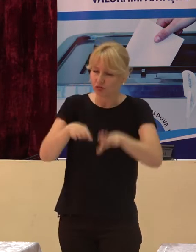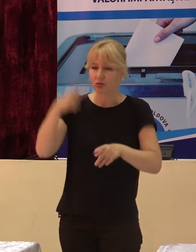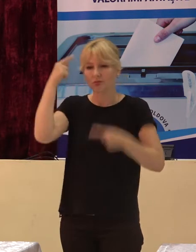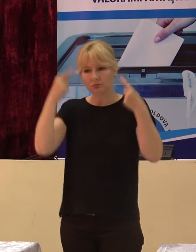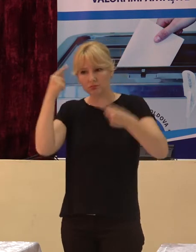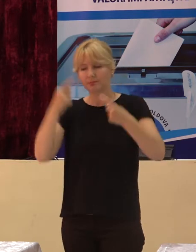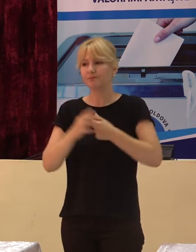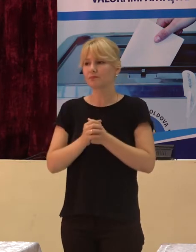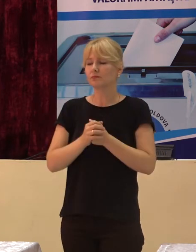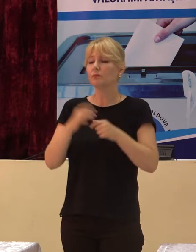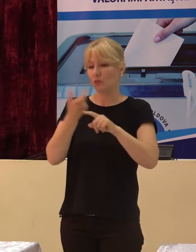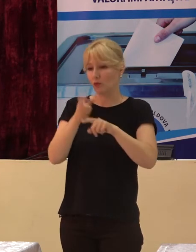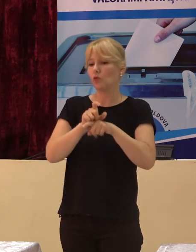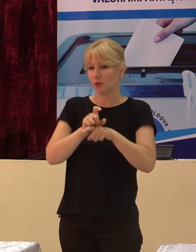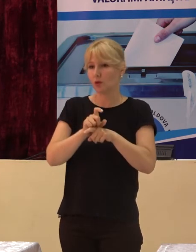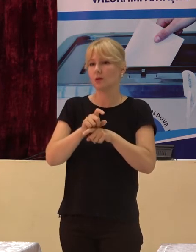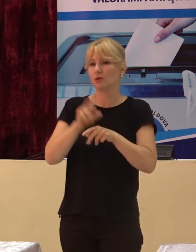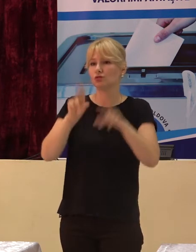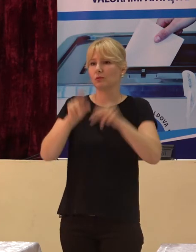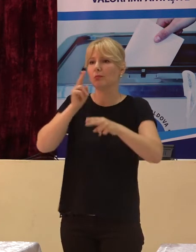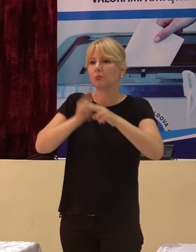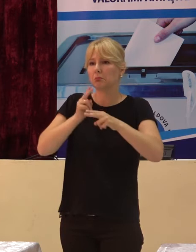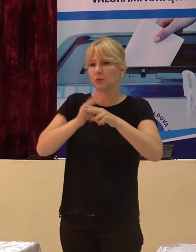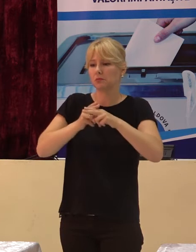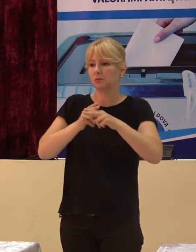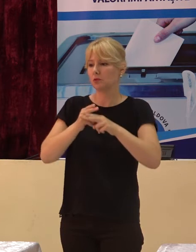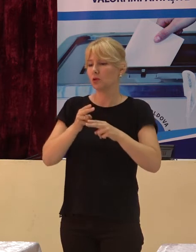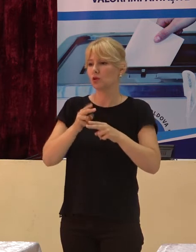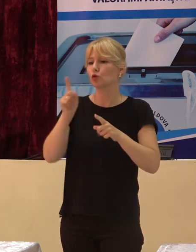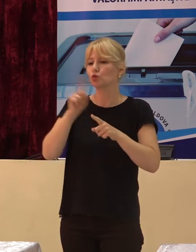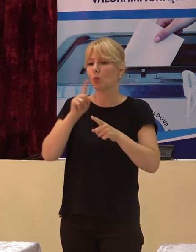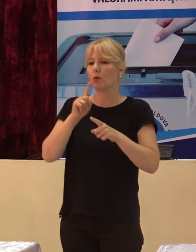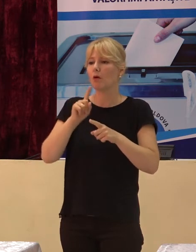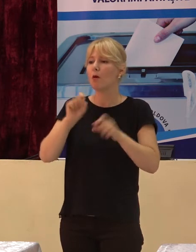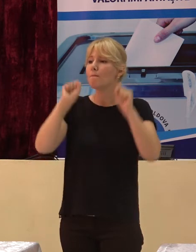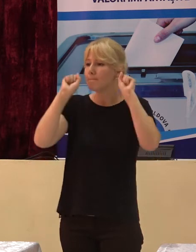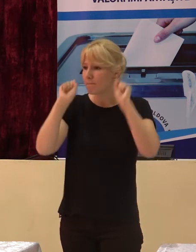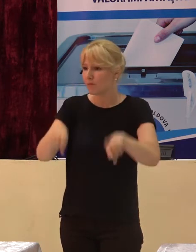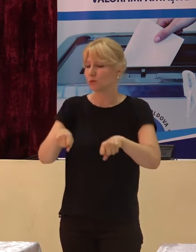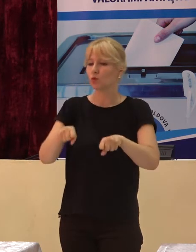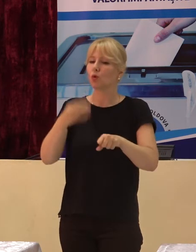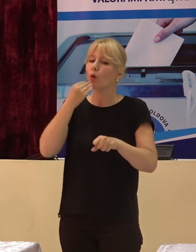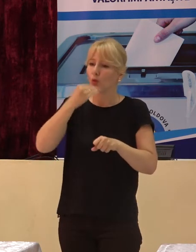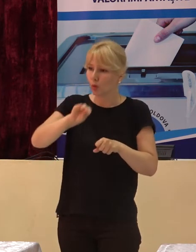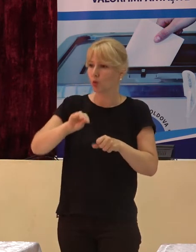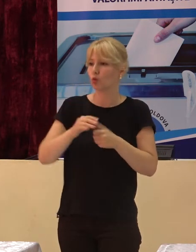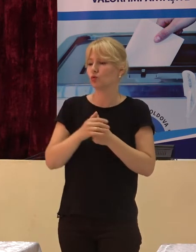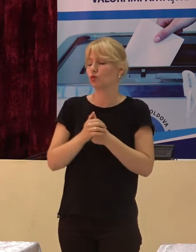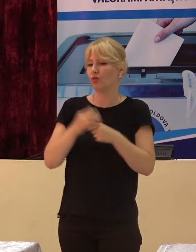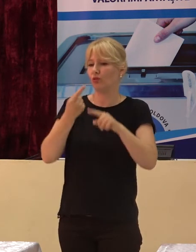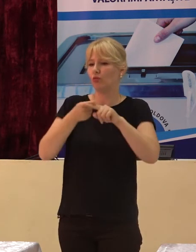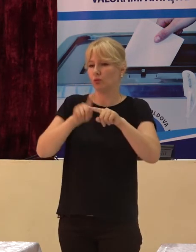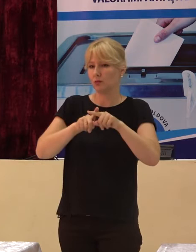și asta ar fi și o piedică pentru realizarea mai profundă a